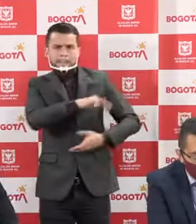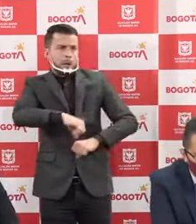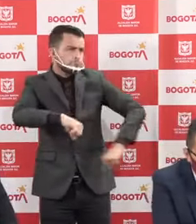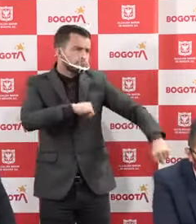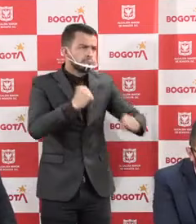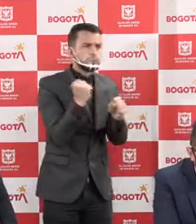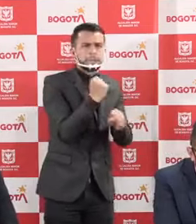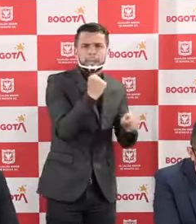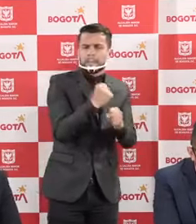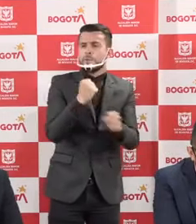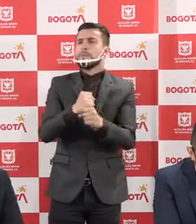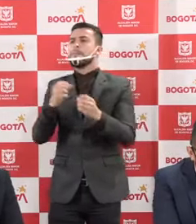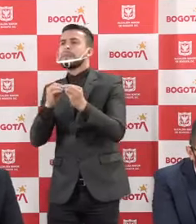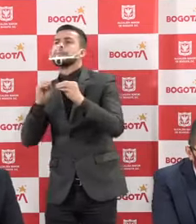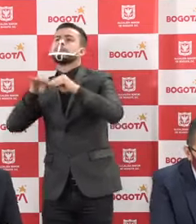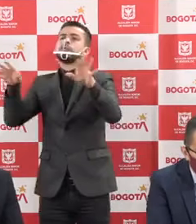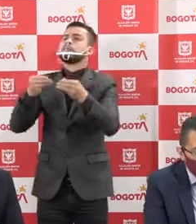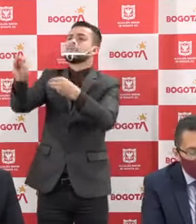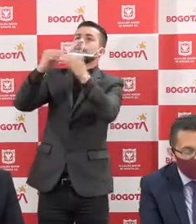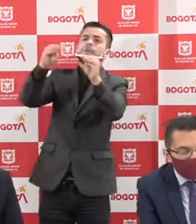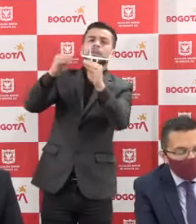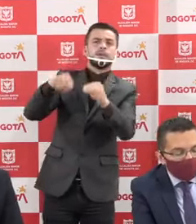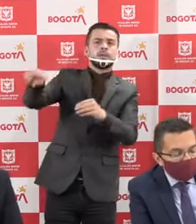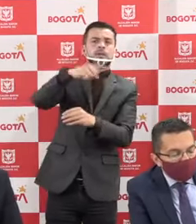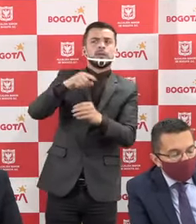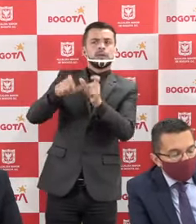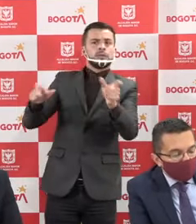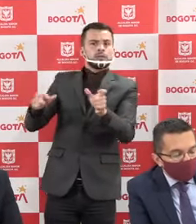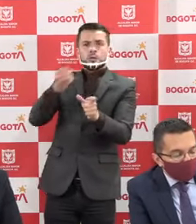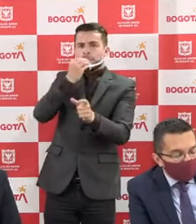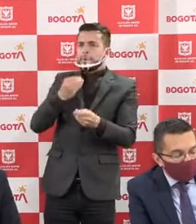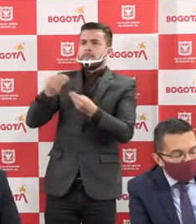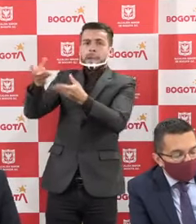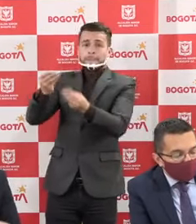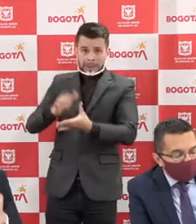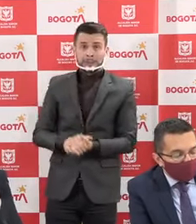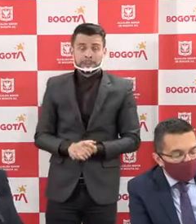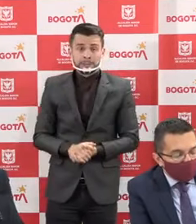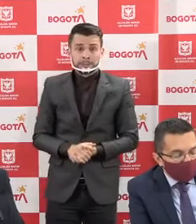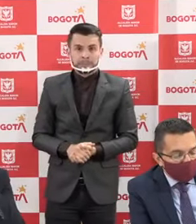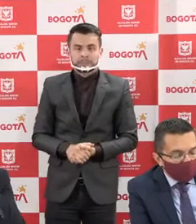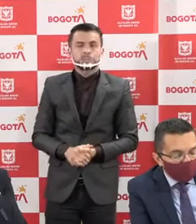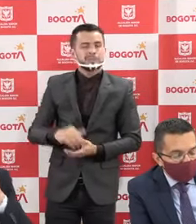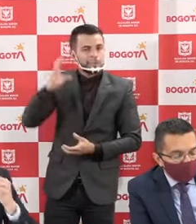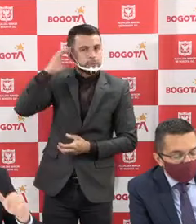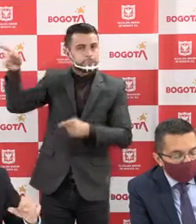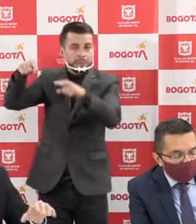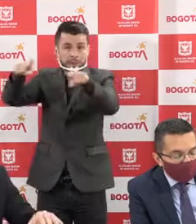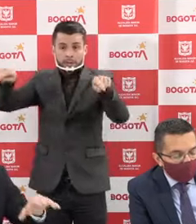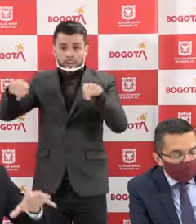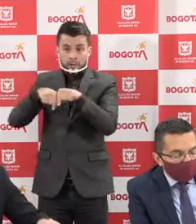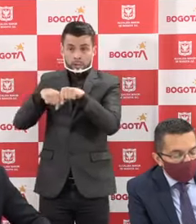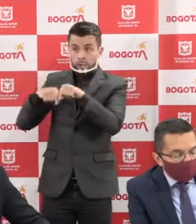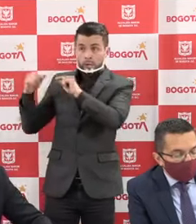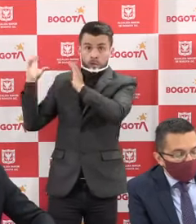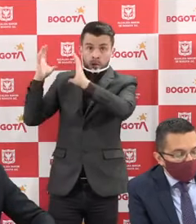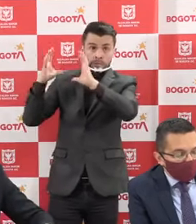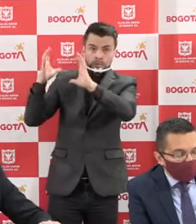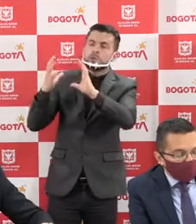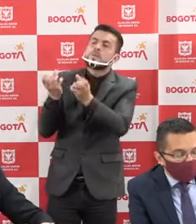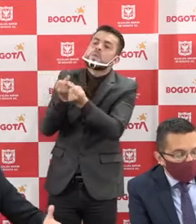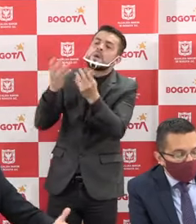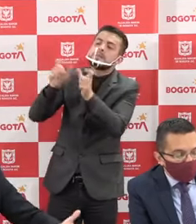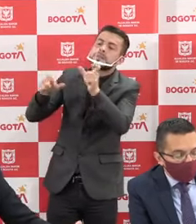muchas menos personas interactuando allí en estos momentos la restricción de aforos de corabastos está en el 50 por ciento de carga humana